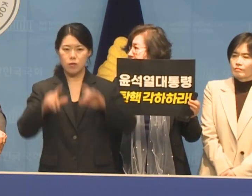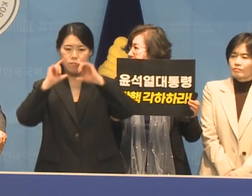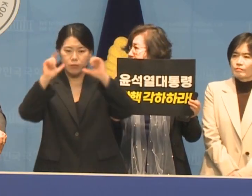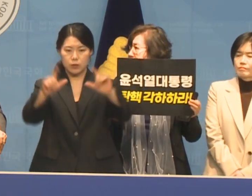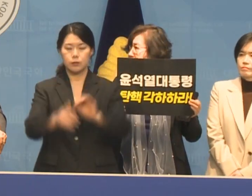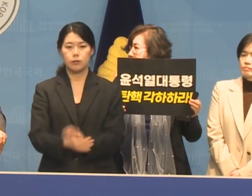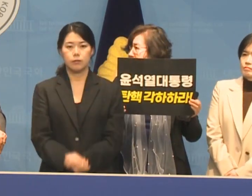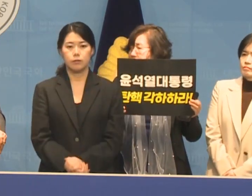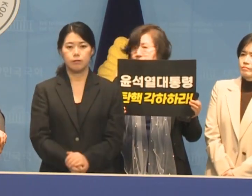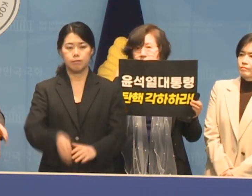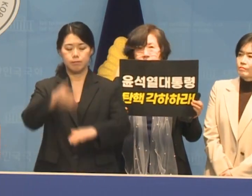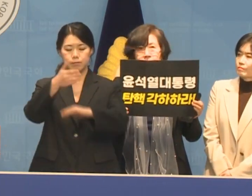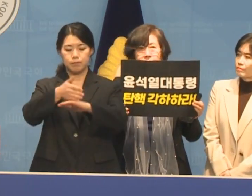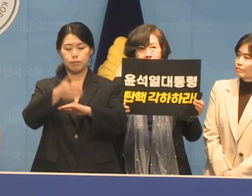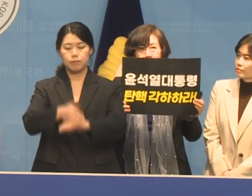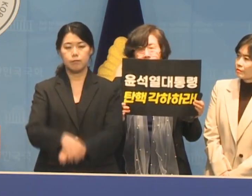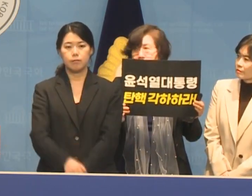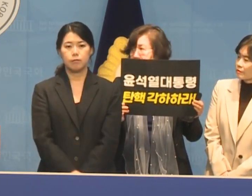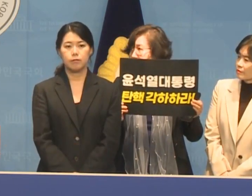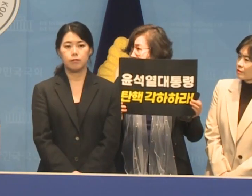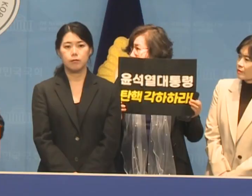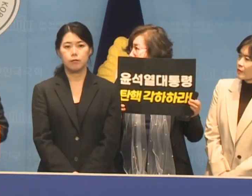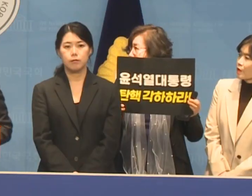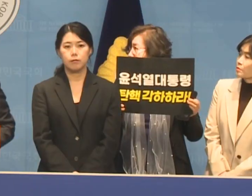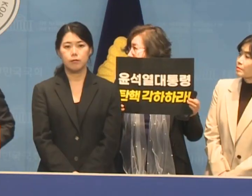선포하는 바입니다. 감사합니다.